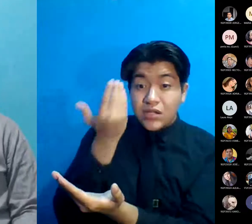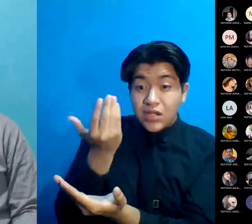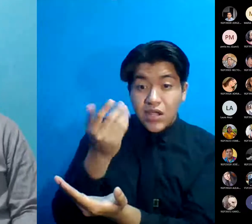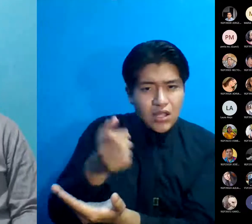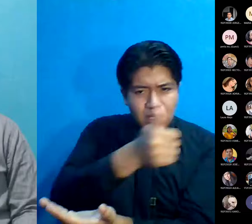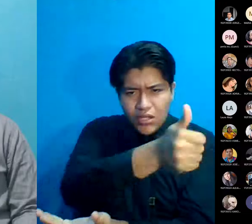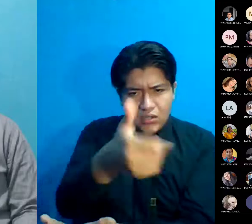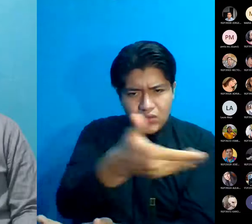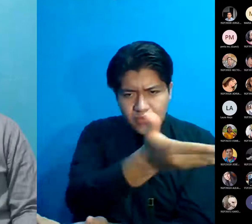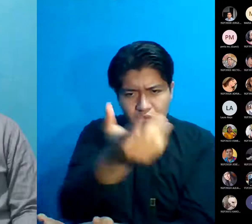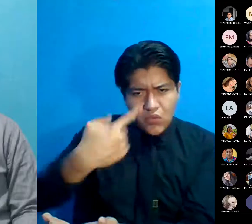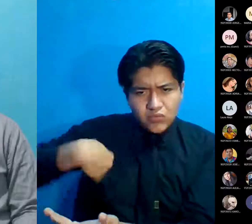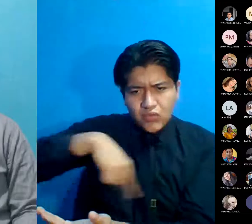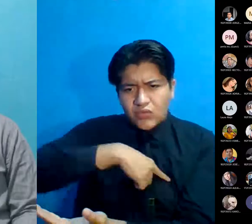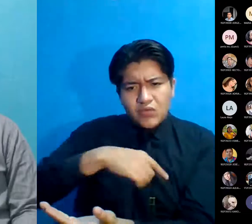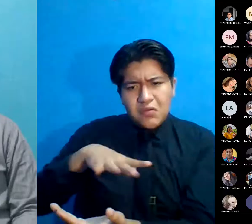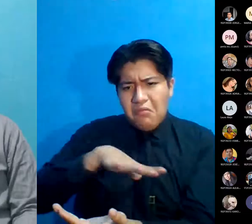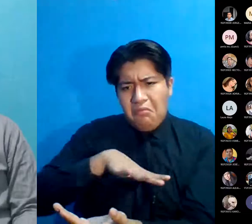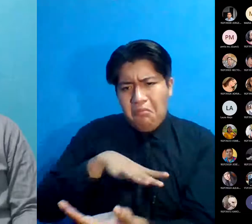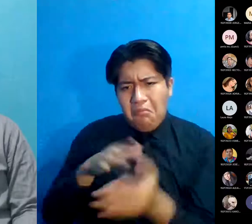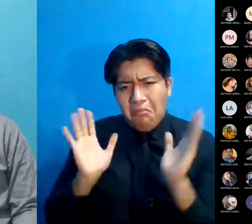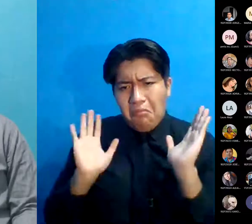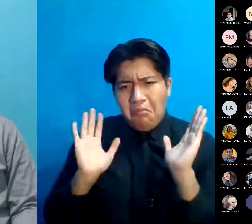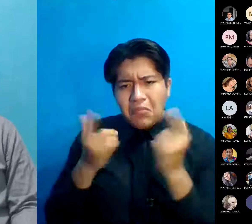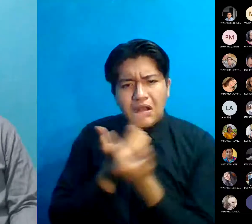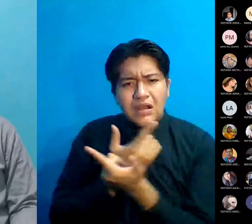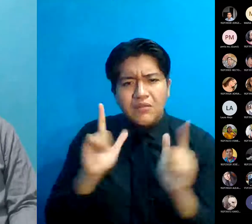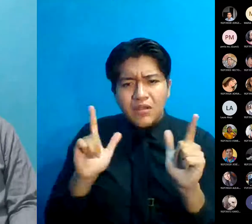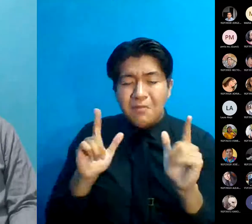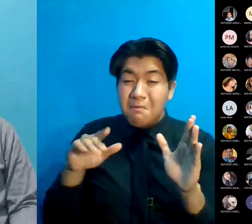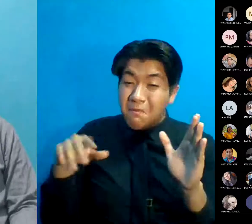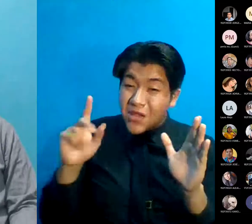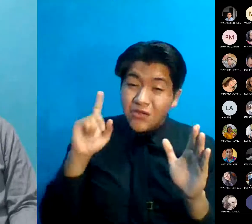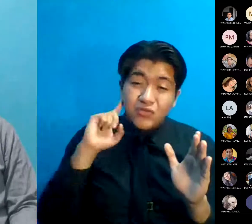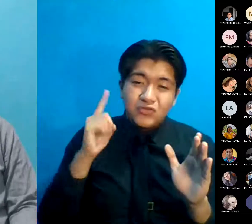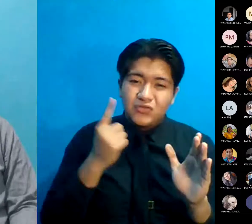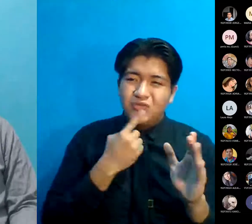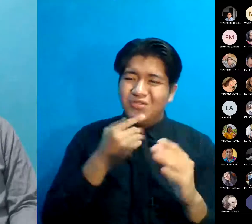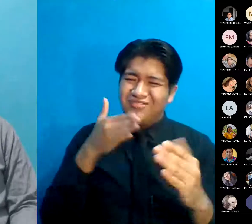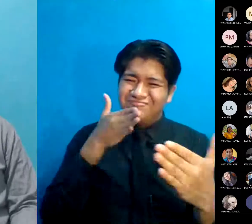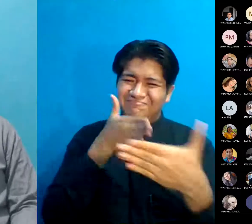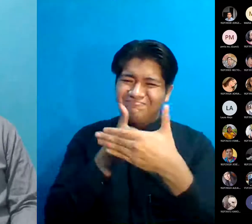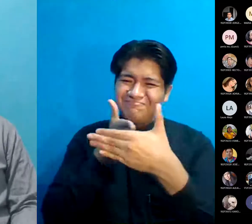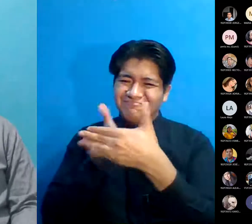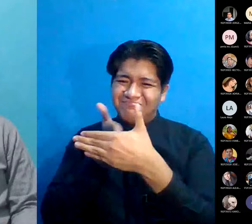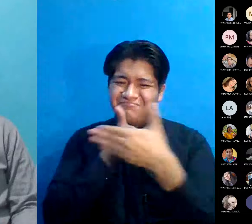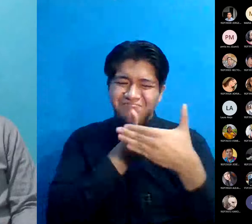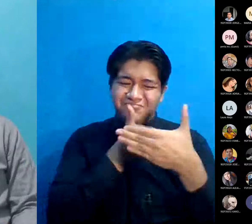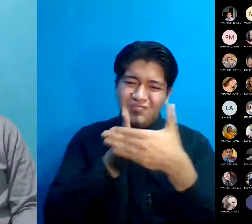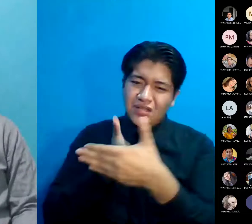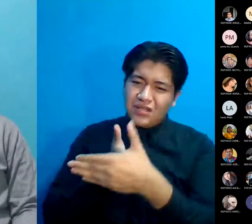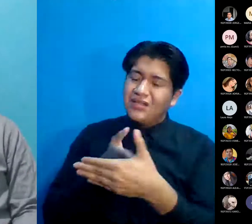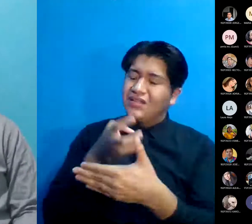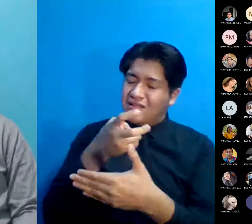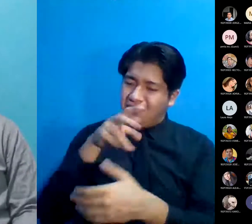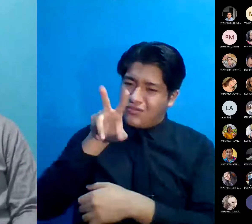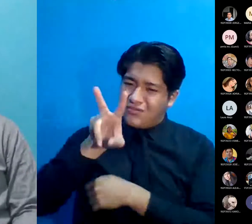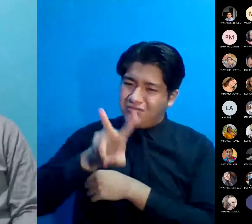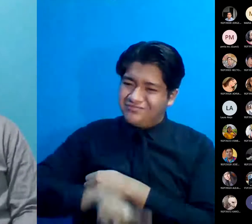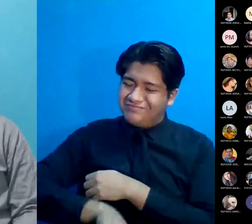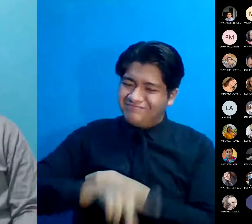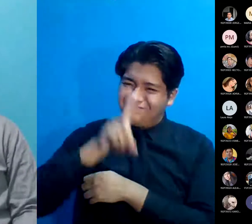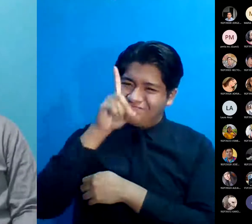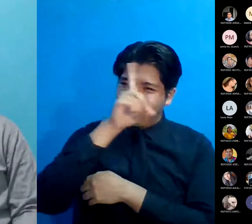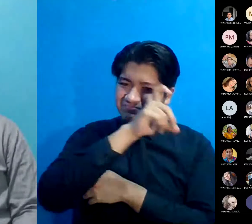una persona sorda tiene muchísimas limitantes. Es decir, y eso es una cruda realidad. Aquí en